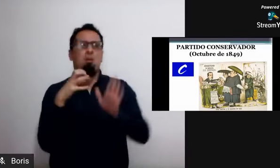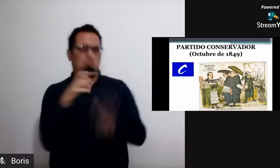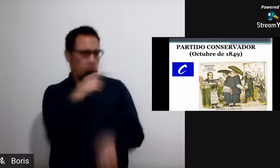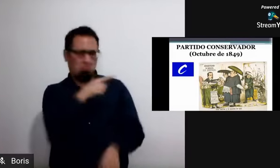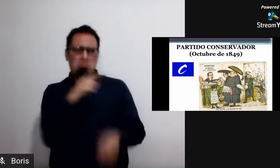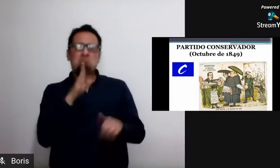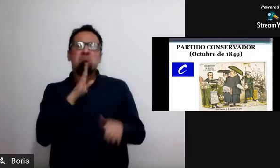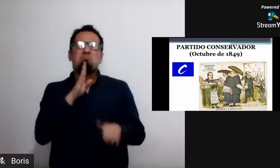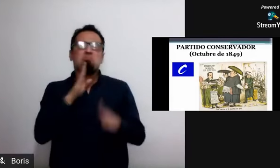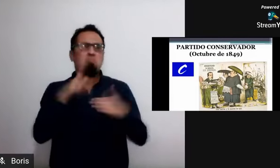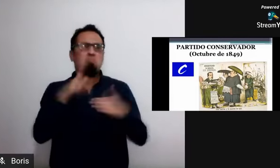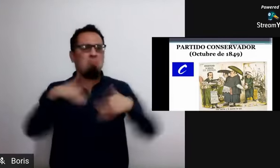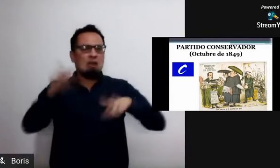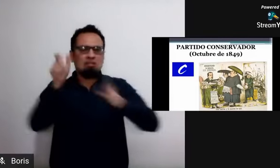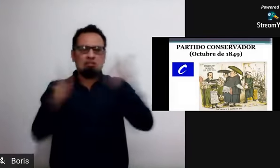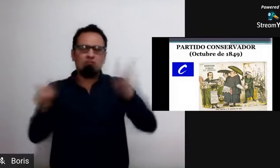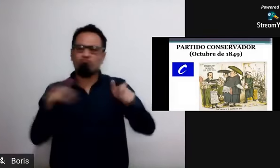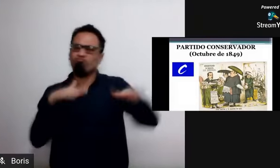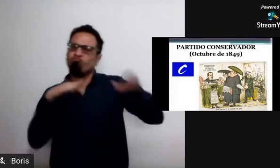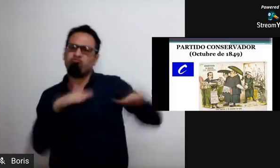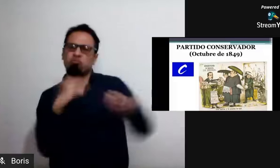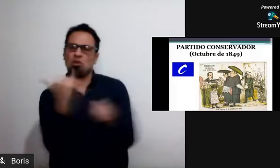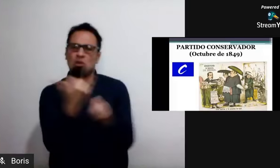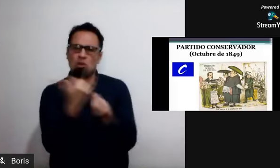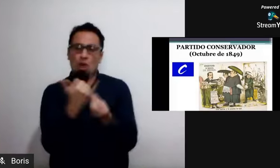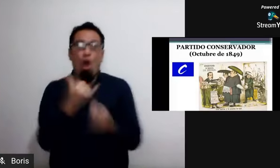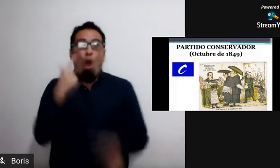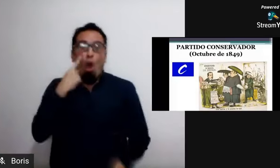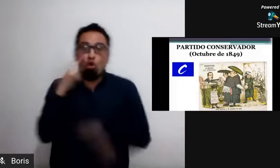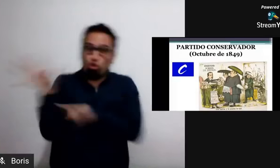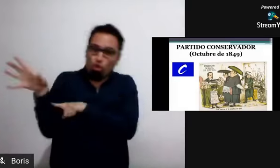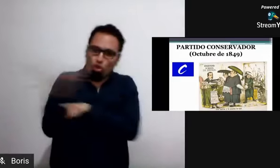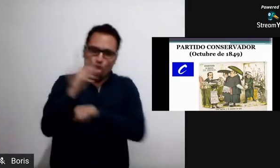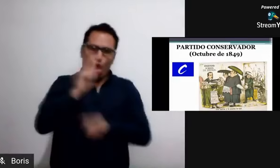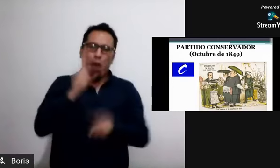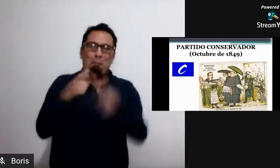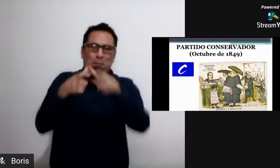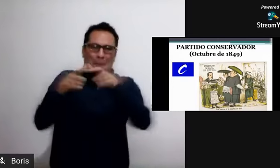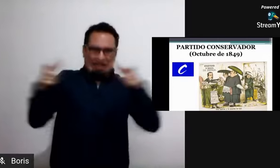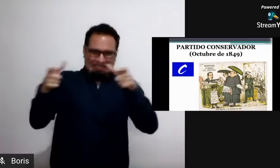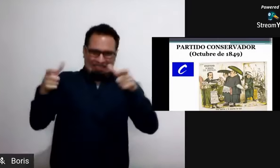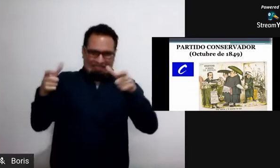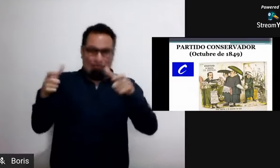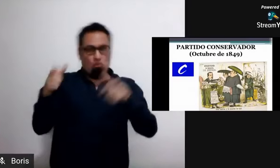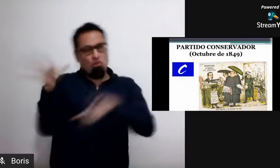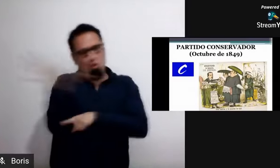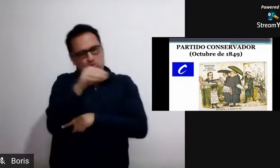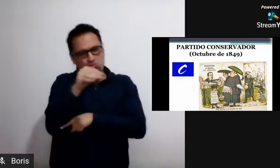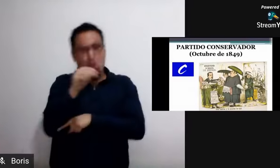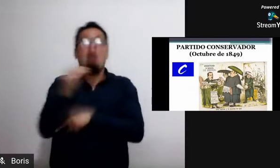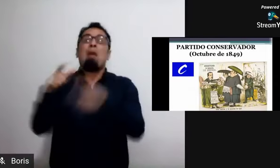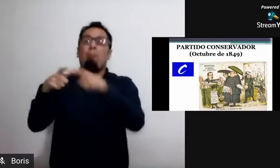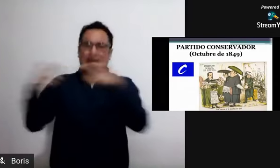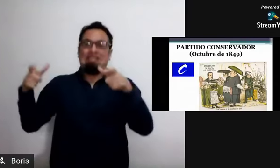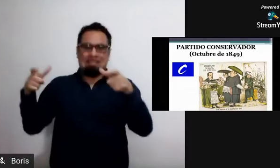y vemos una imagen que nos da a entender que el Partido Conservador, no todos, sino el